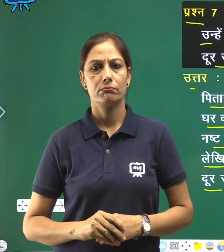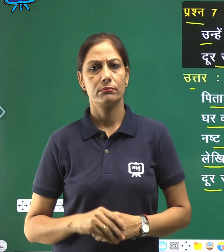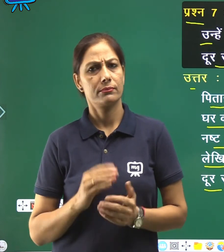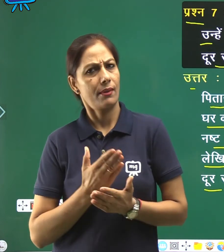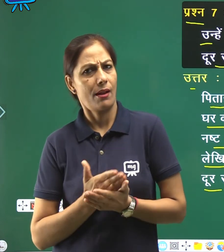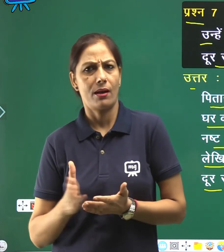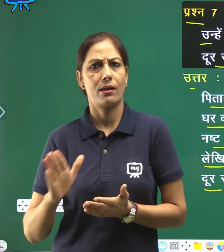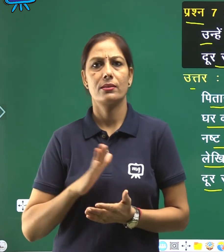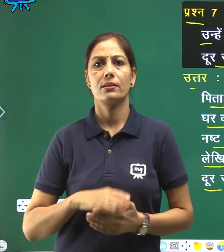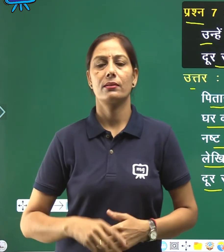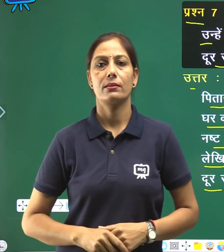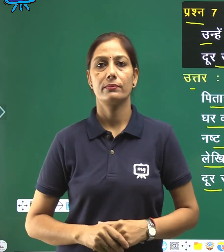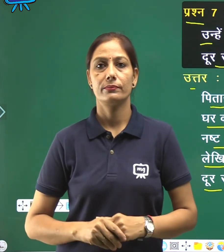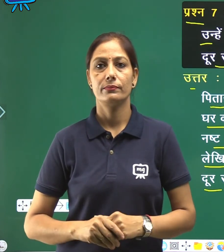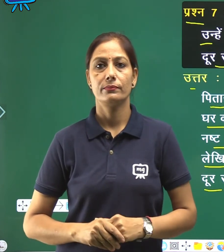दूर रखना चाहते थे।